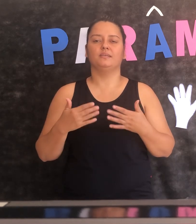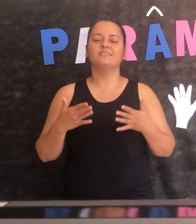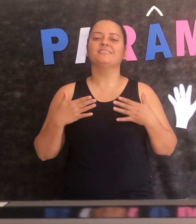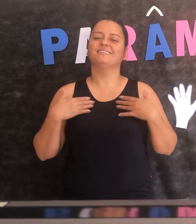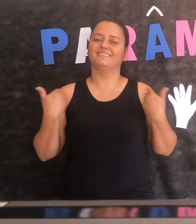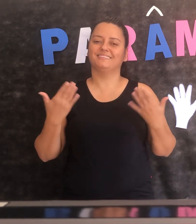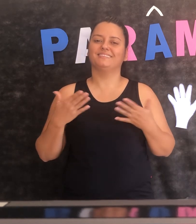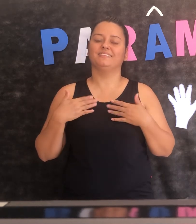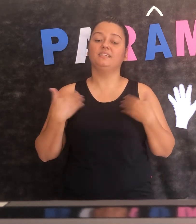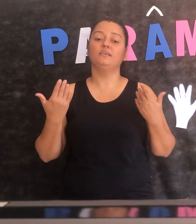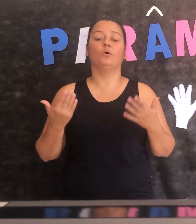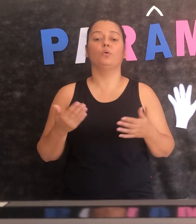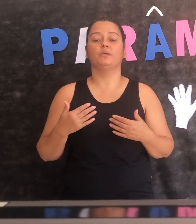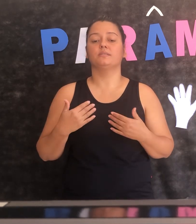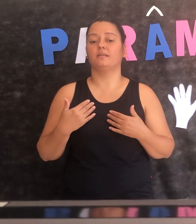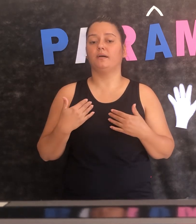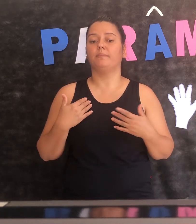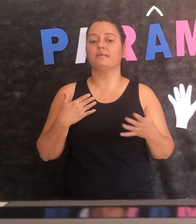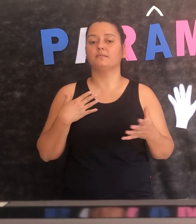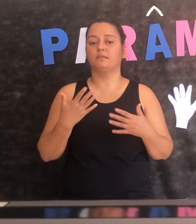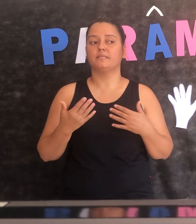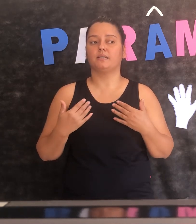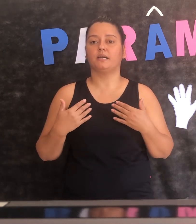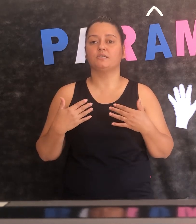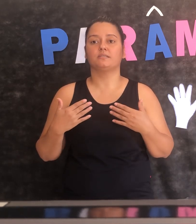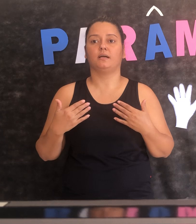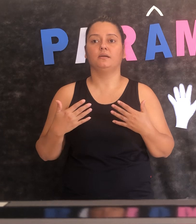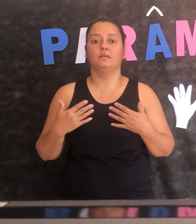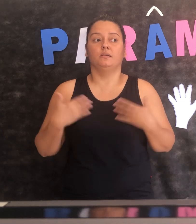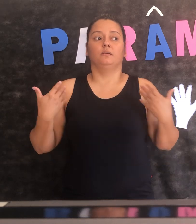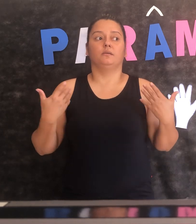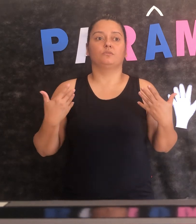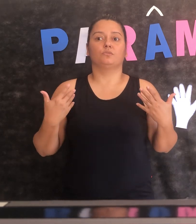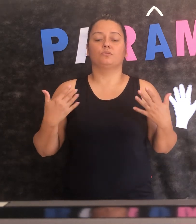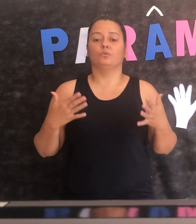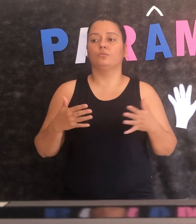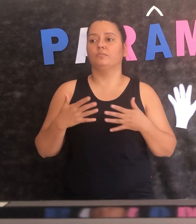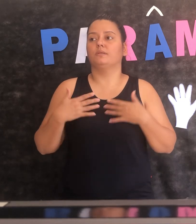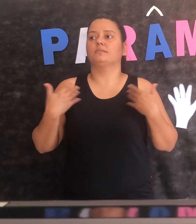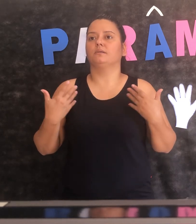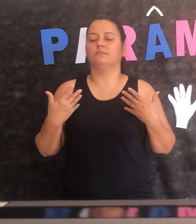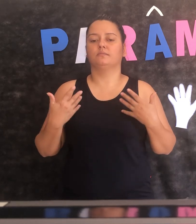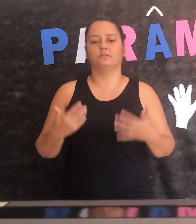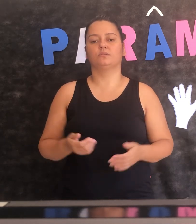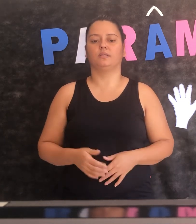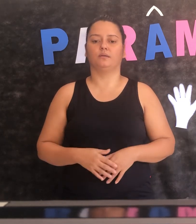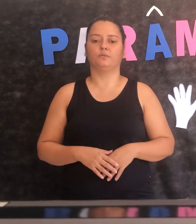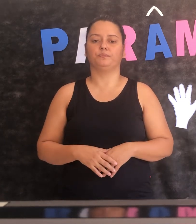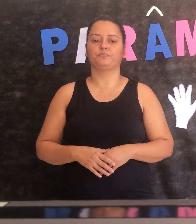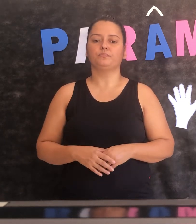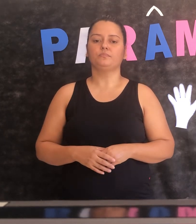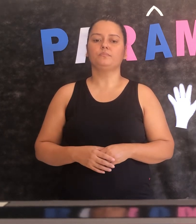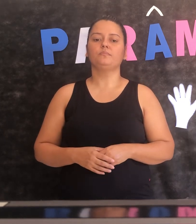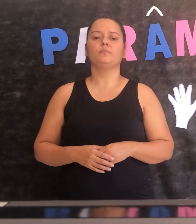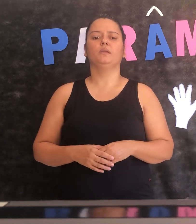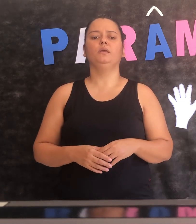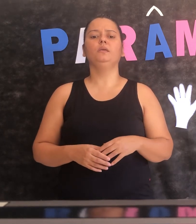feliz, ou que está passando a mensagem que assustou, que está assustado.